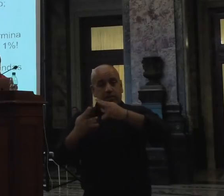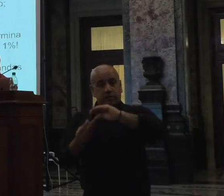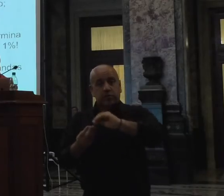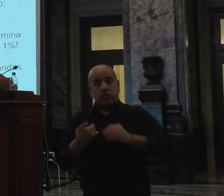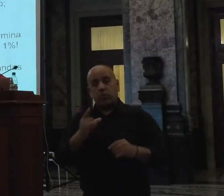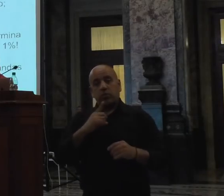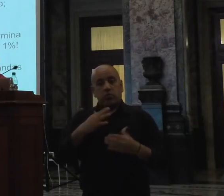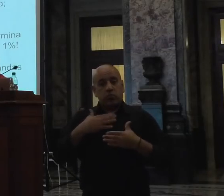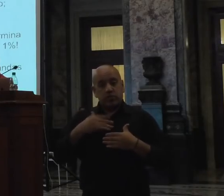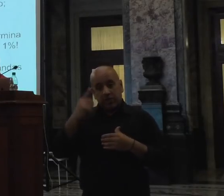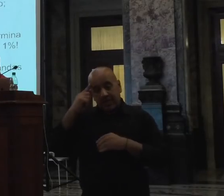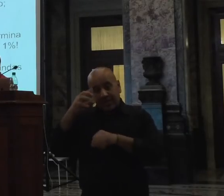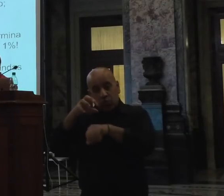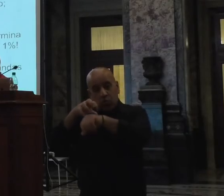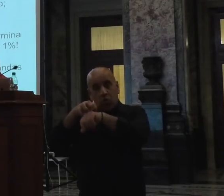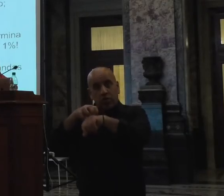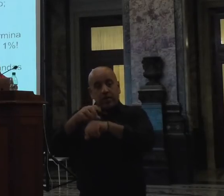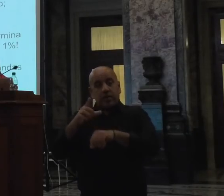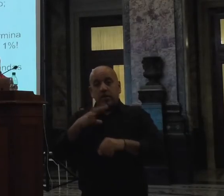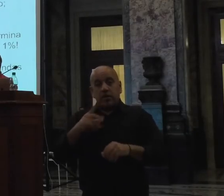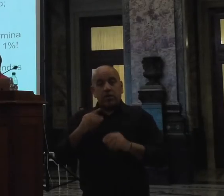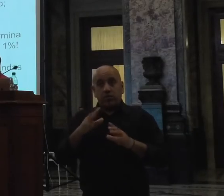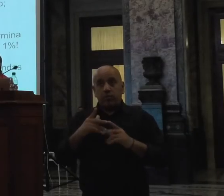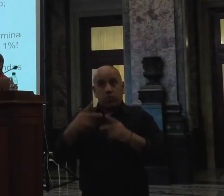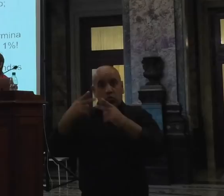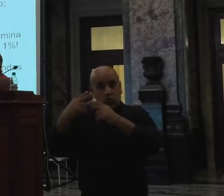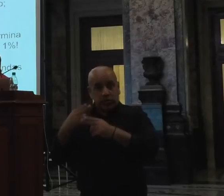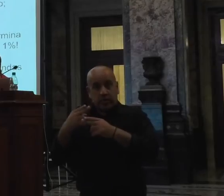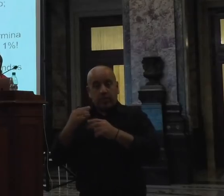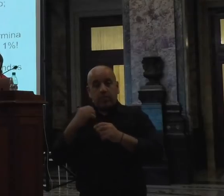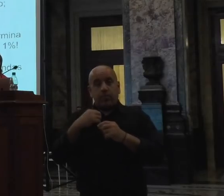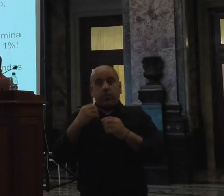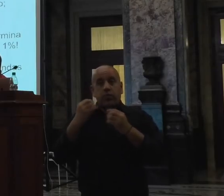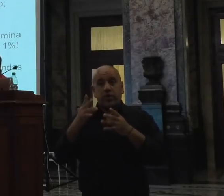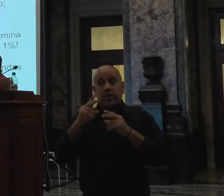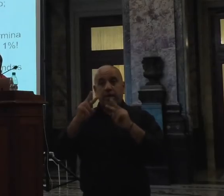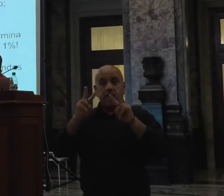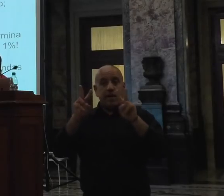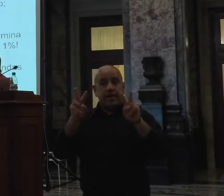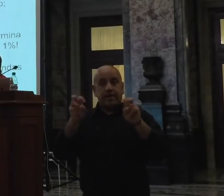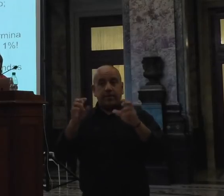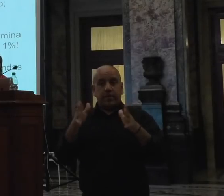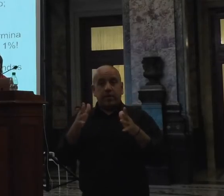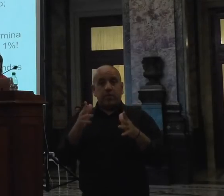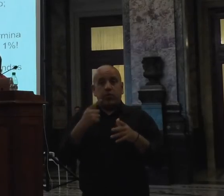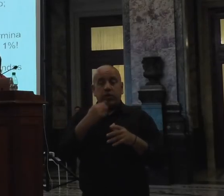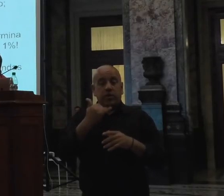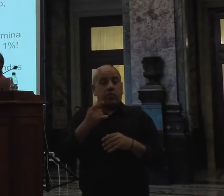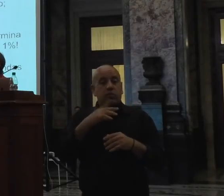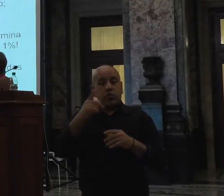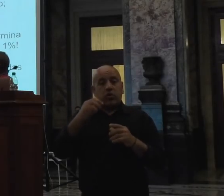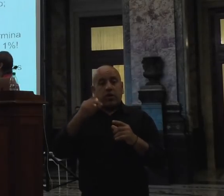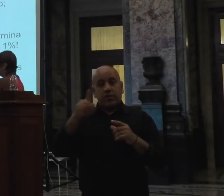cuando nuestras neuronas van a dejar de disparar porque están viendo cierta estimulación constante, como cuando tenías